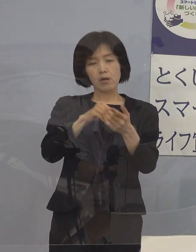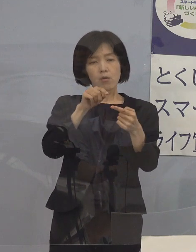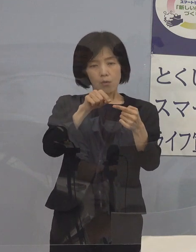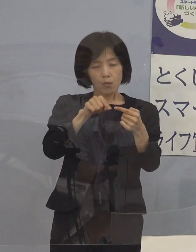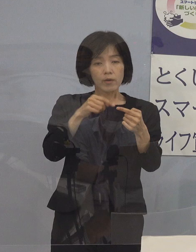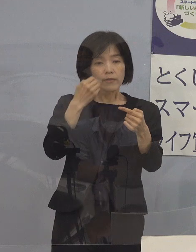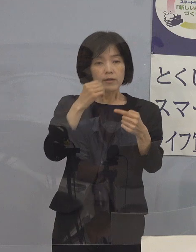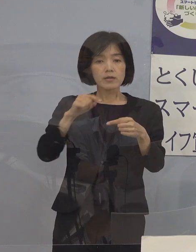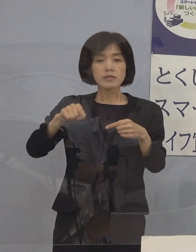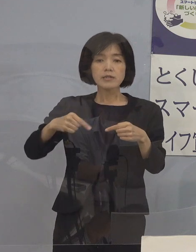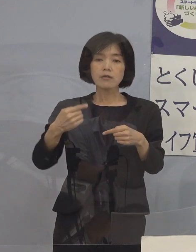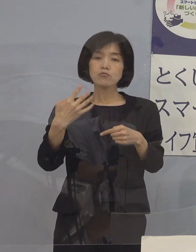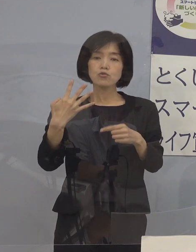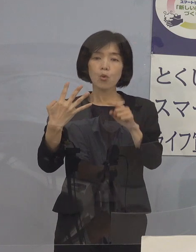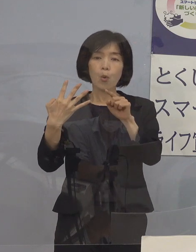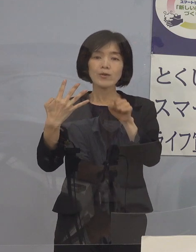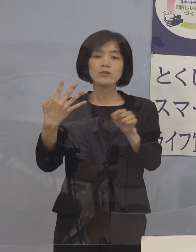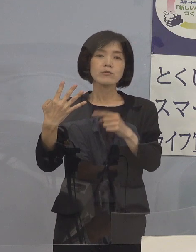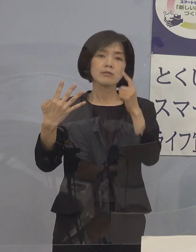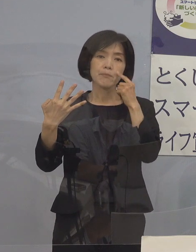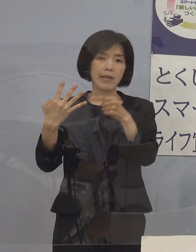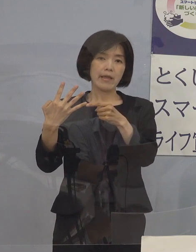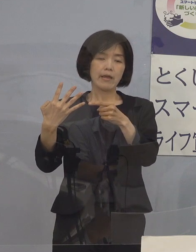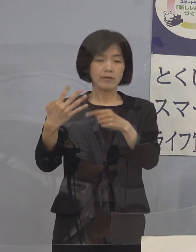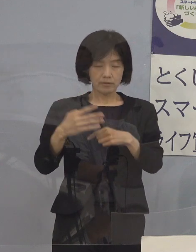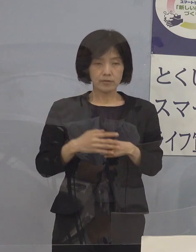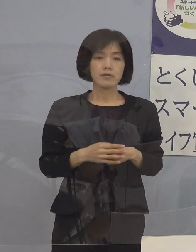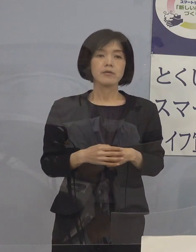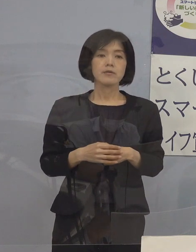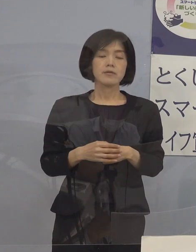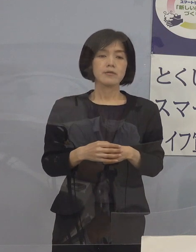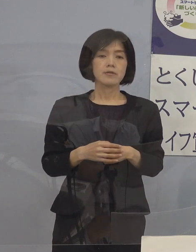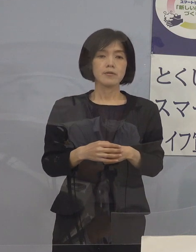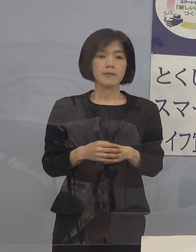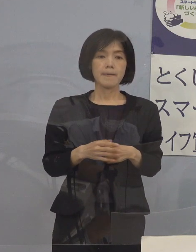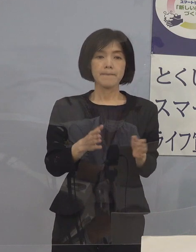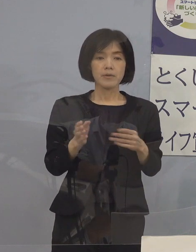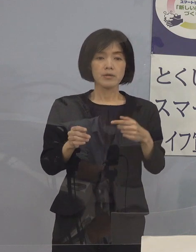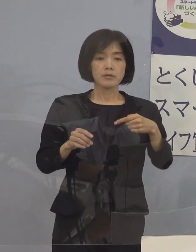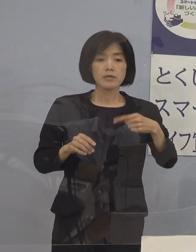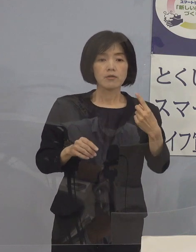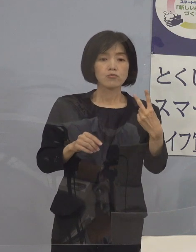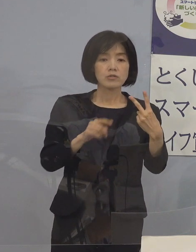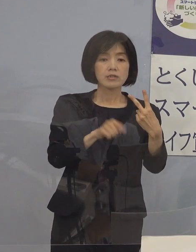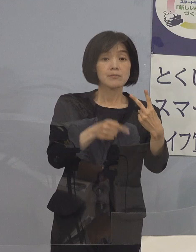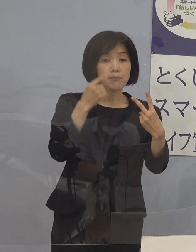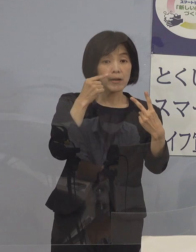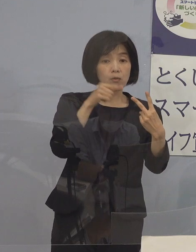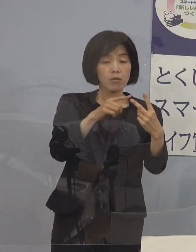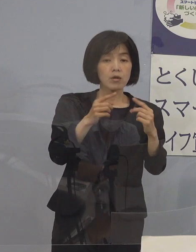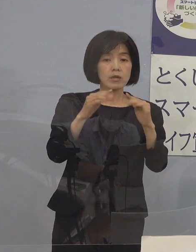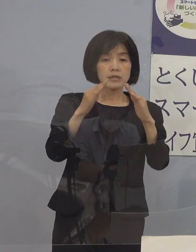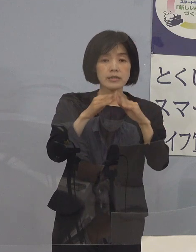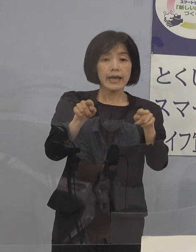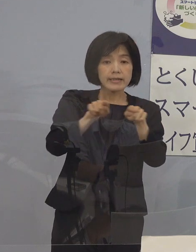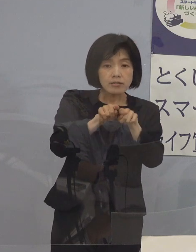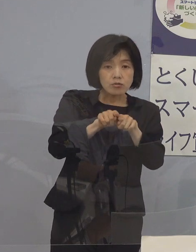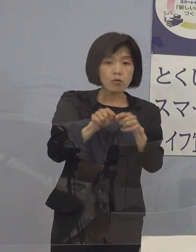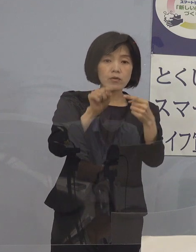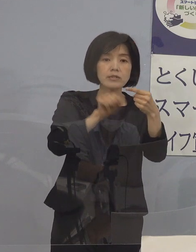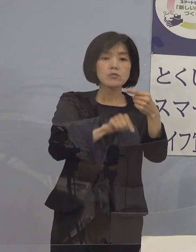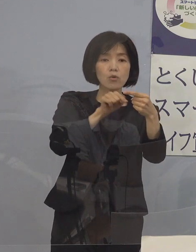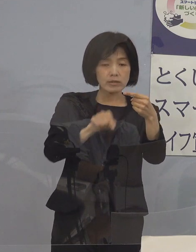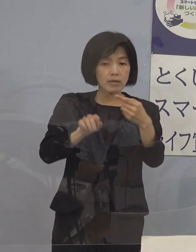目の方となります。次に102例目の方、同居のご家族1